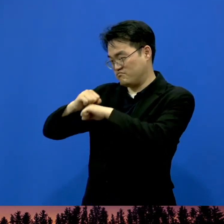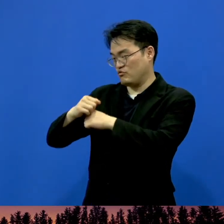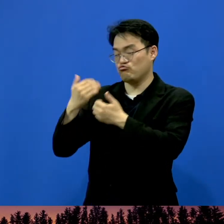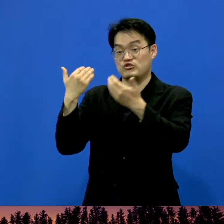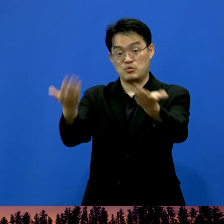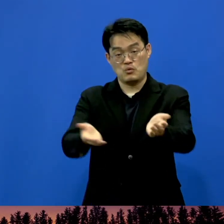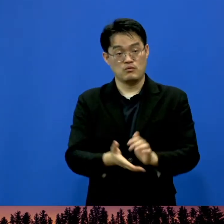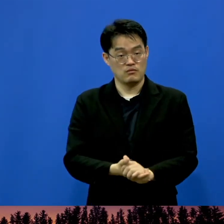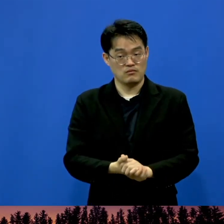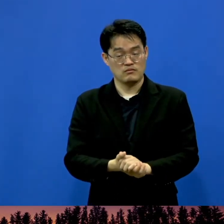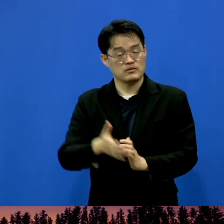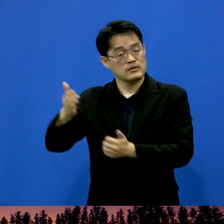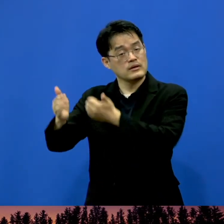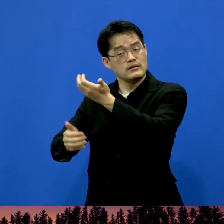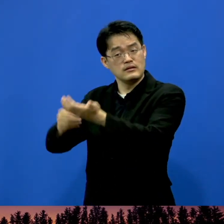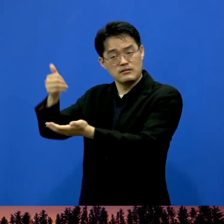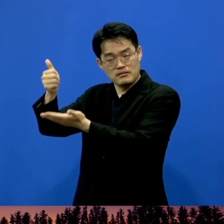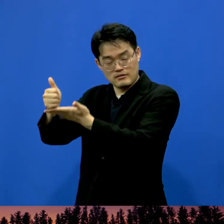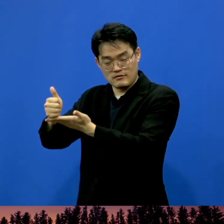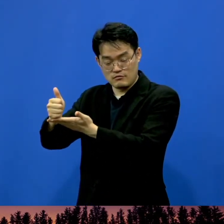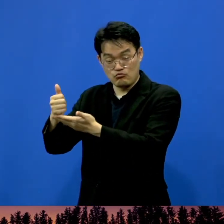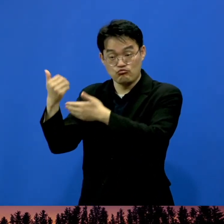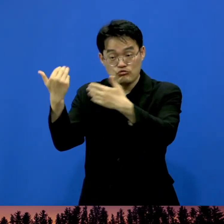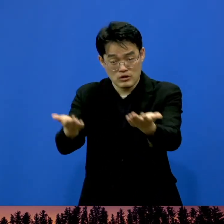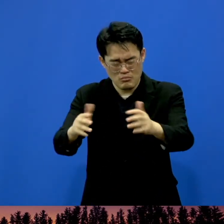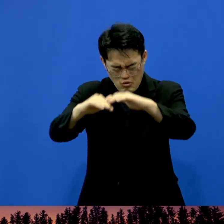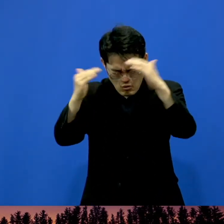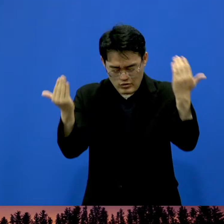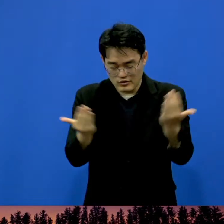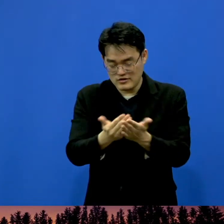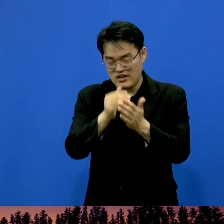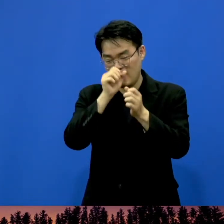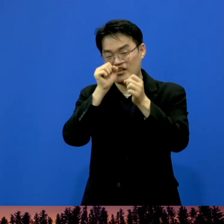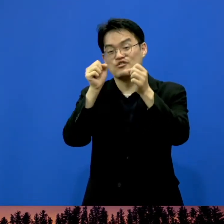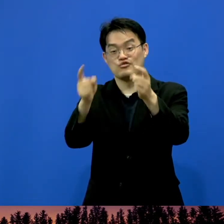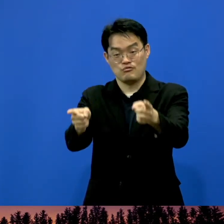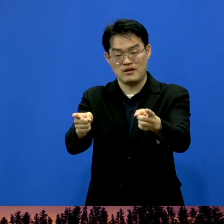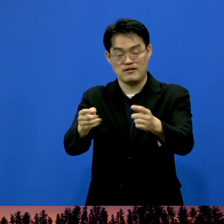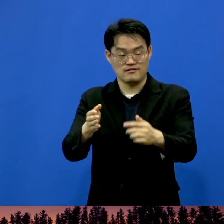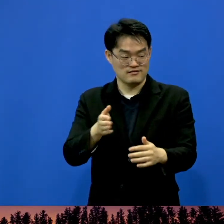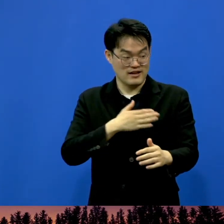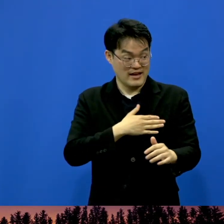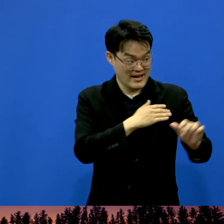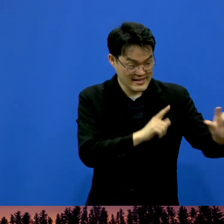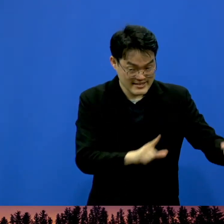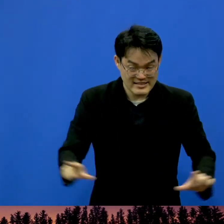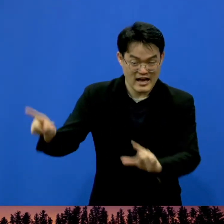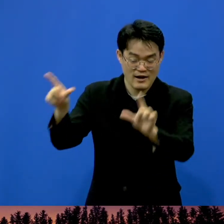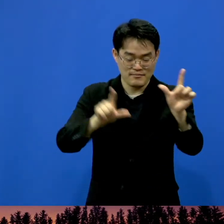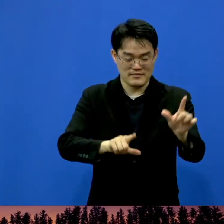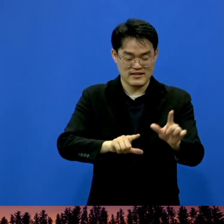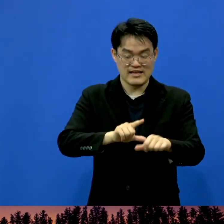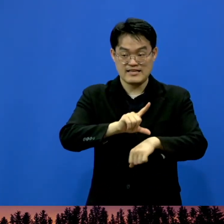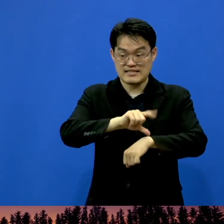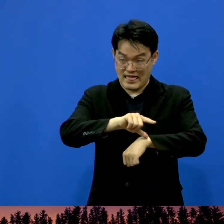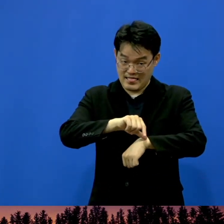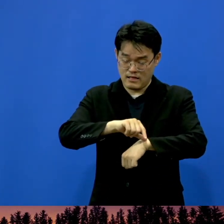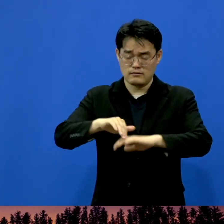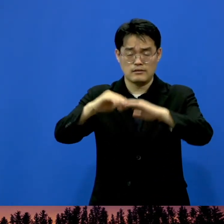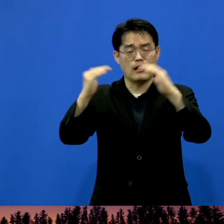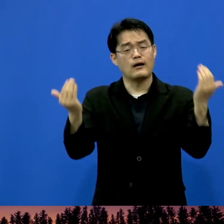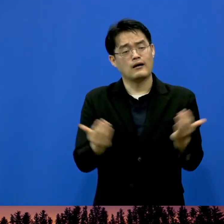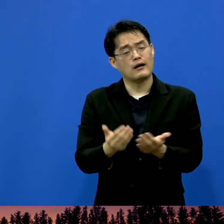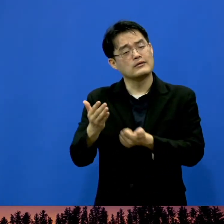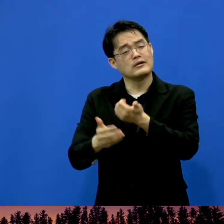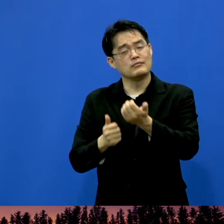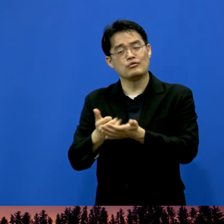보면 모든 것이 기회고 또 우리가 시간, 우리의 삶 자체가 기회라고 볼 수가 있습니다.